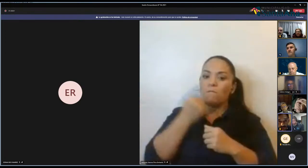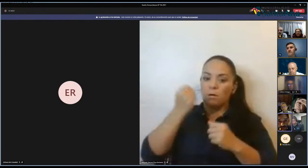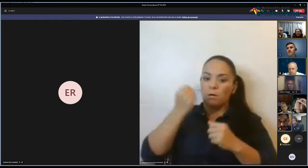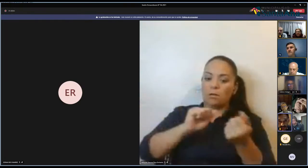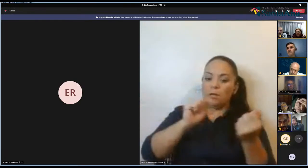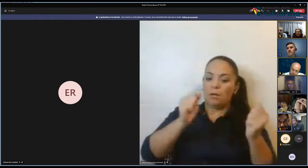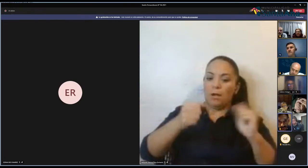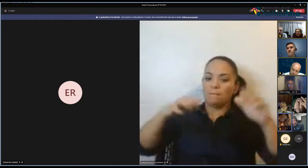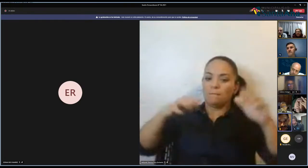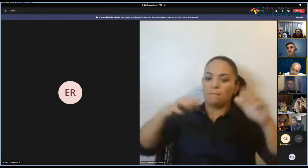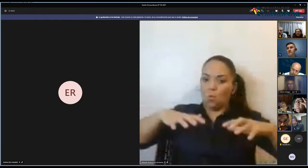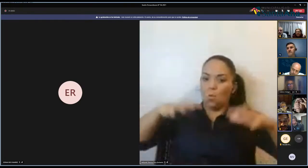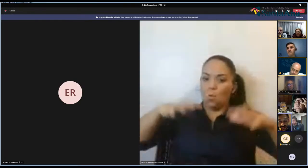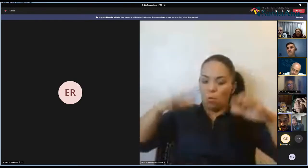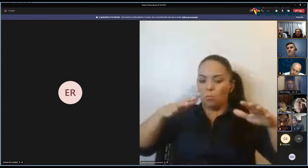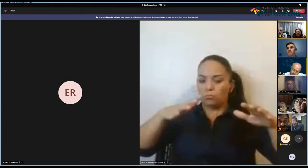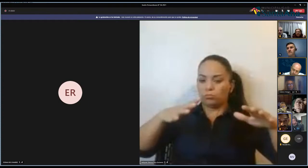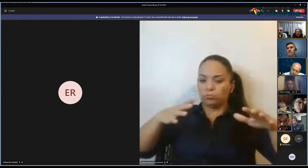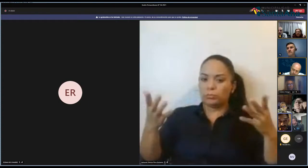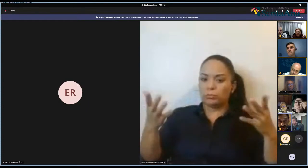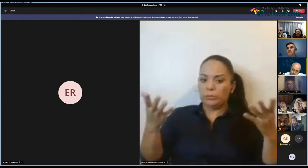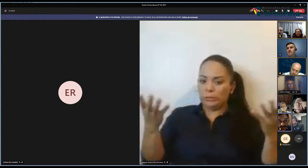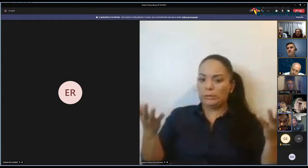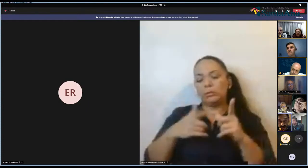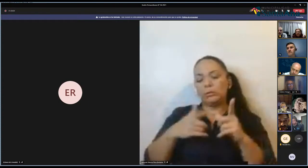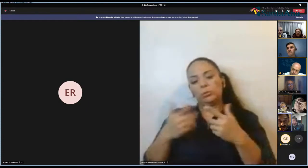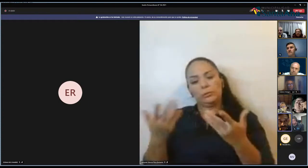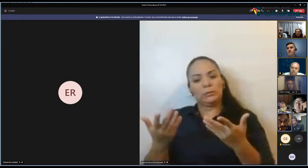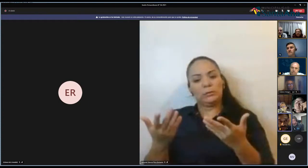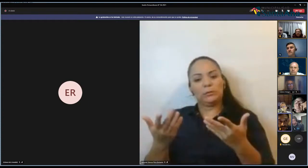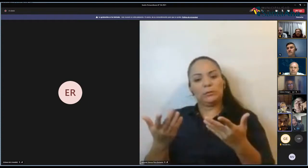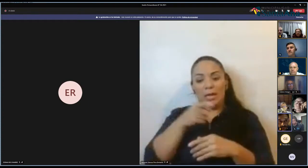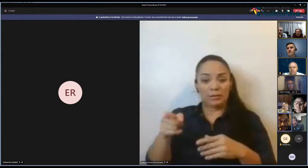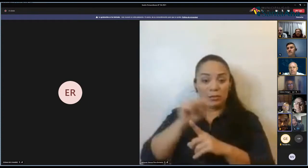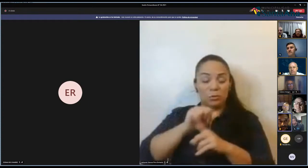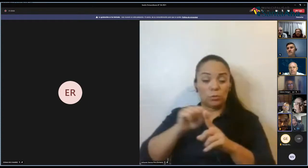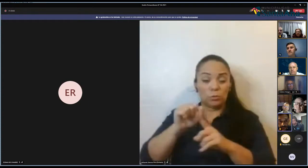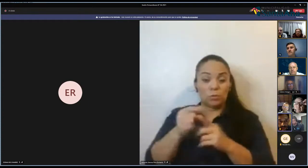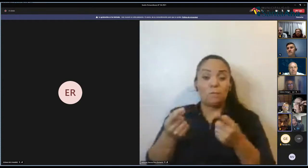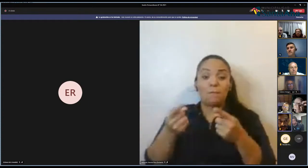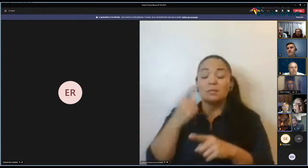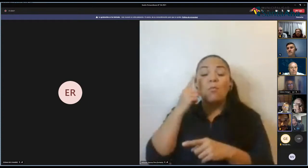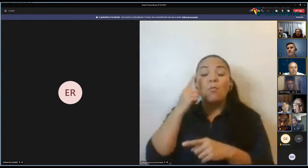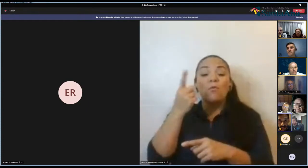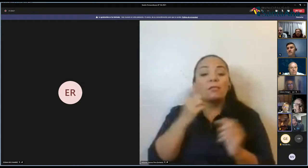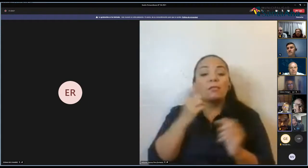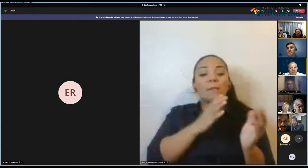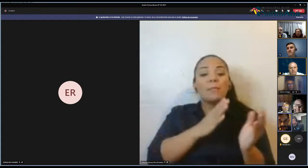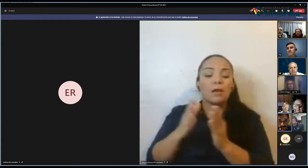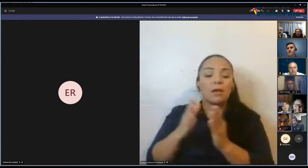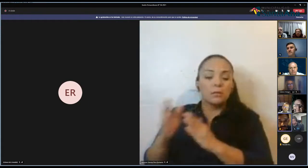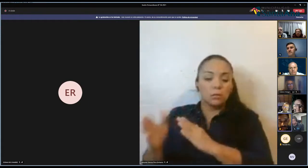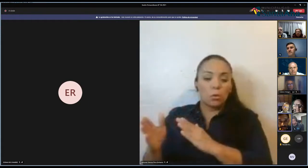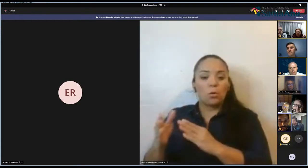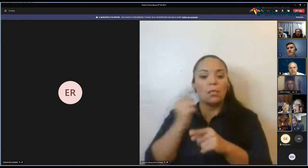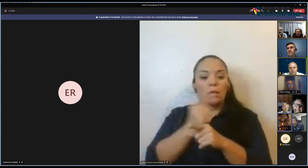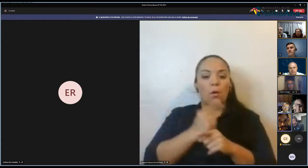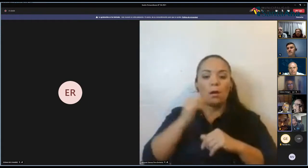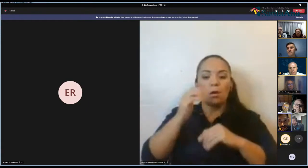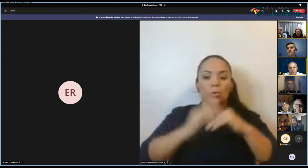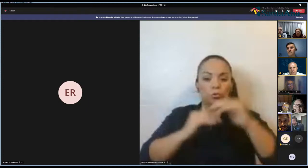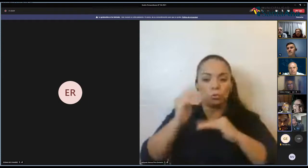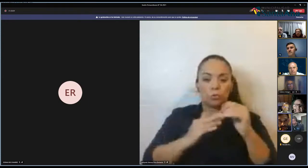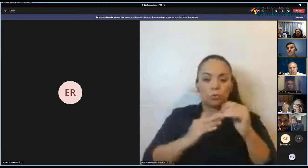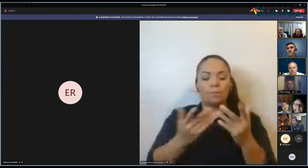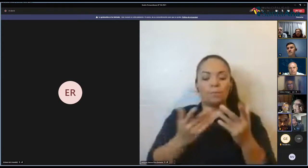y muchos de esos desastres naturales se dan por falta de planificación y de una adecuada construcción entonces